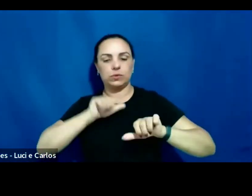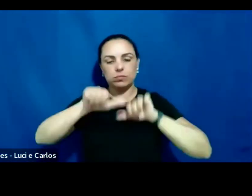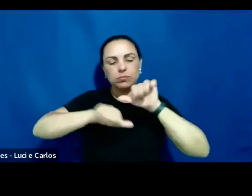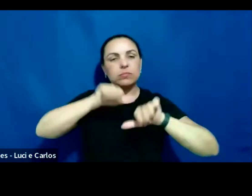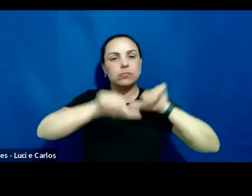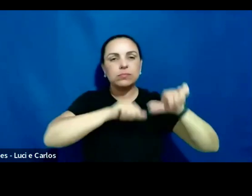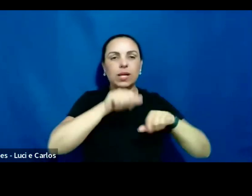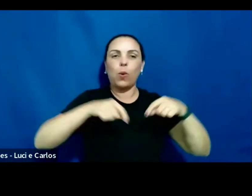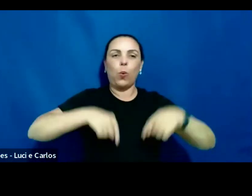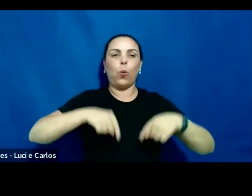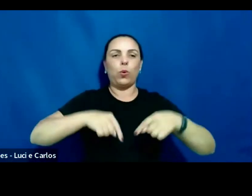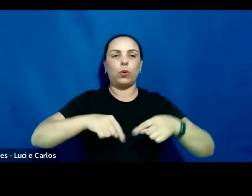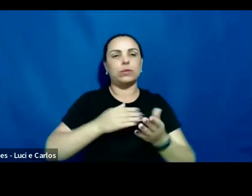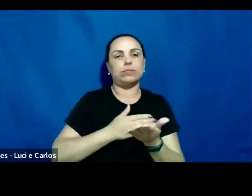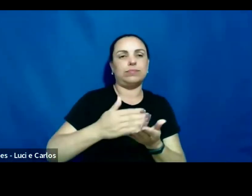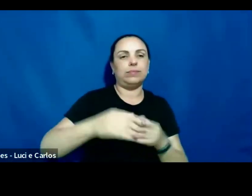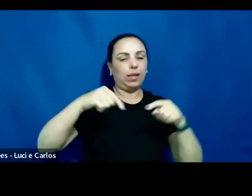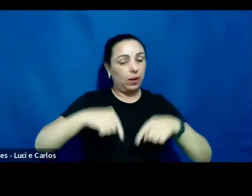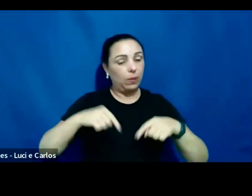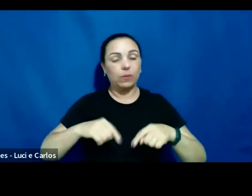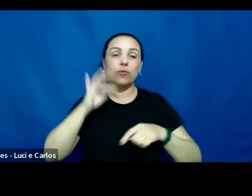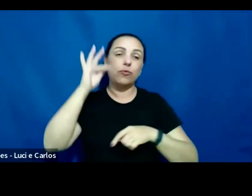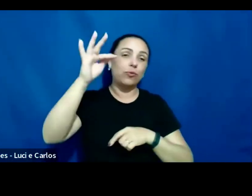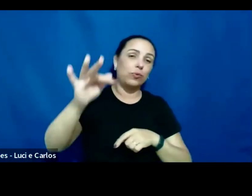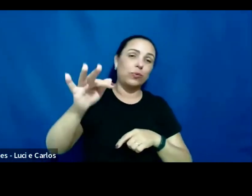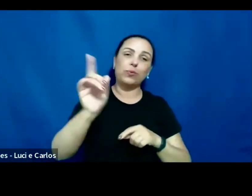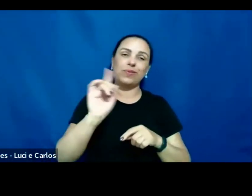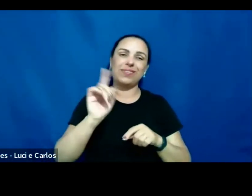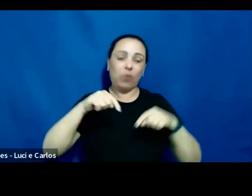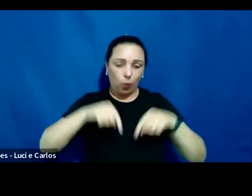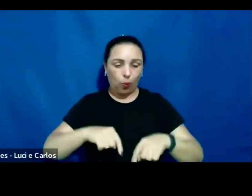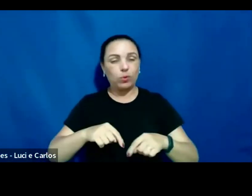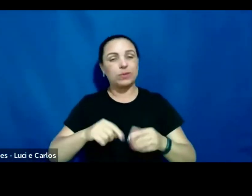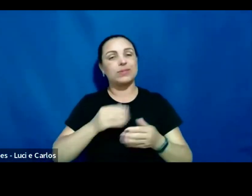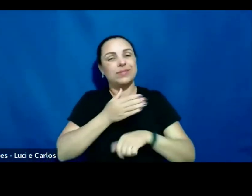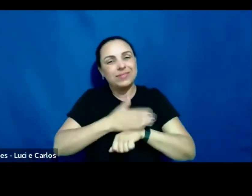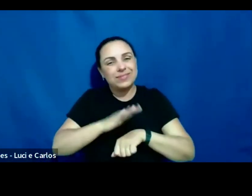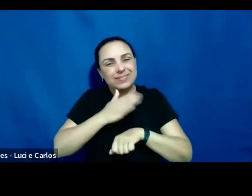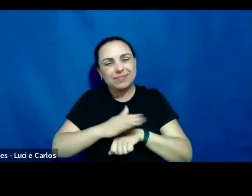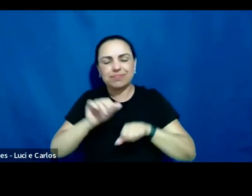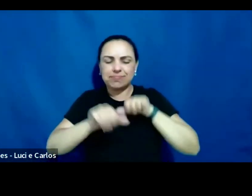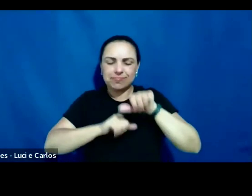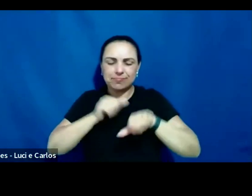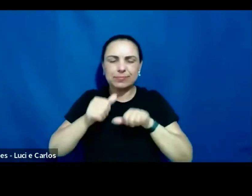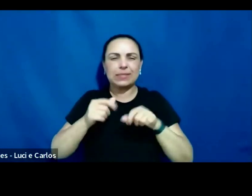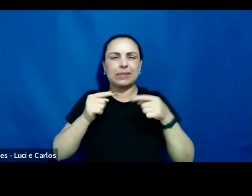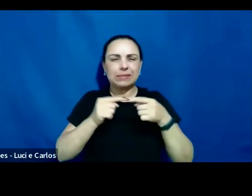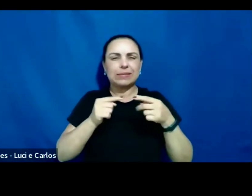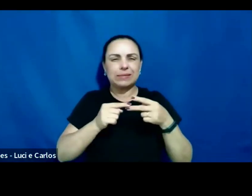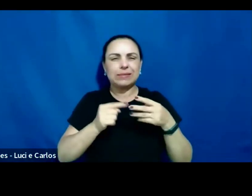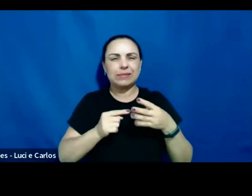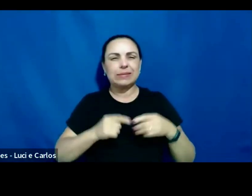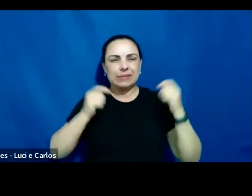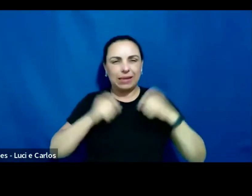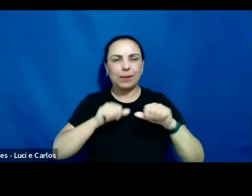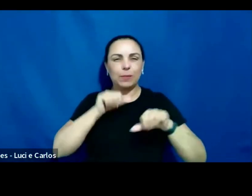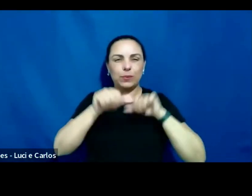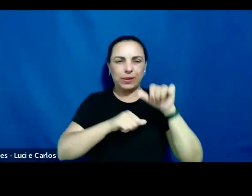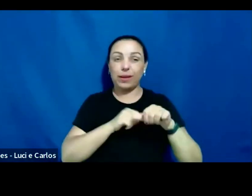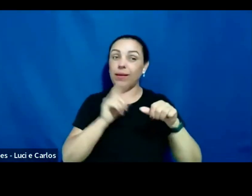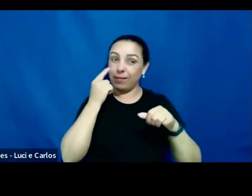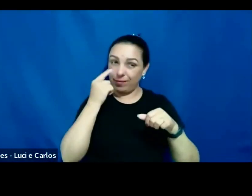fazer. E você tem as suas consequências, tá? Então, vamos refrisar aqui as coisas. Primeiro